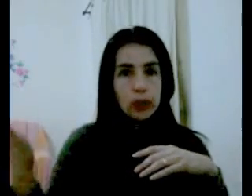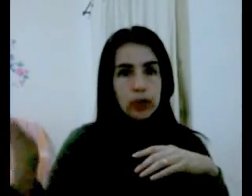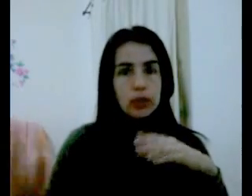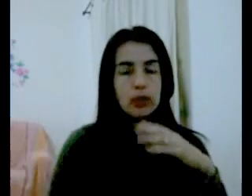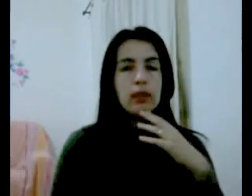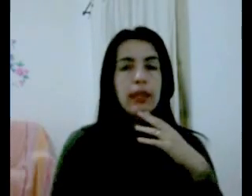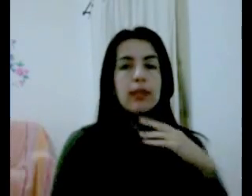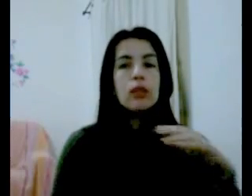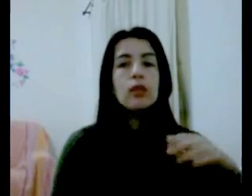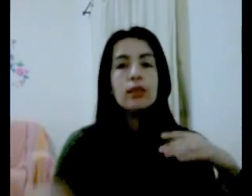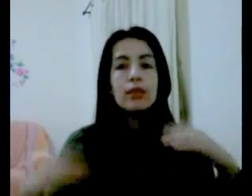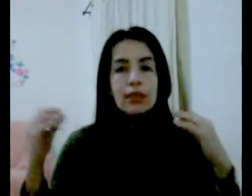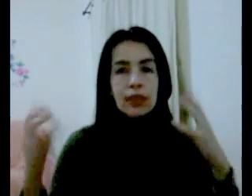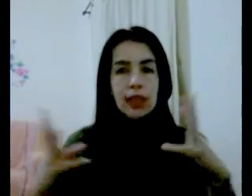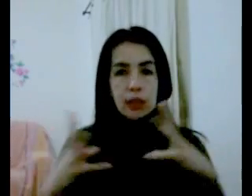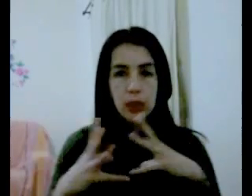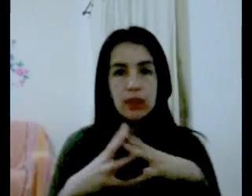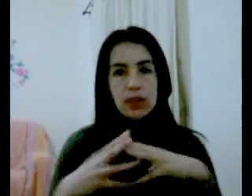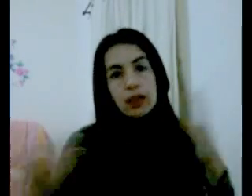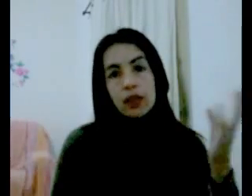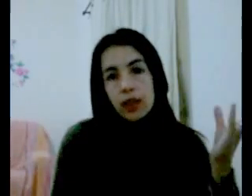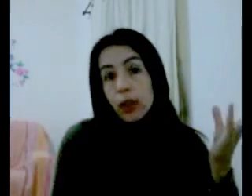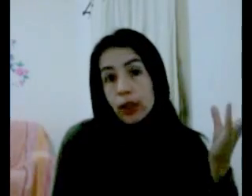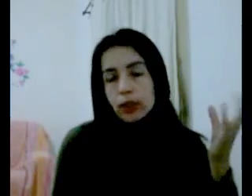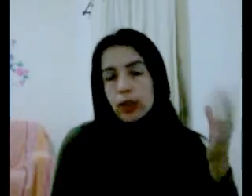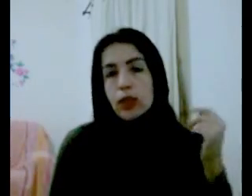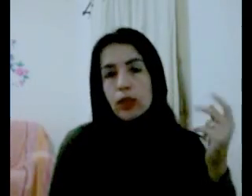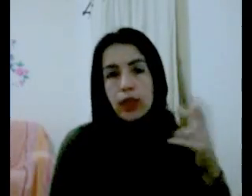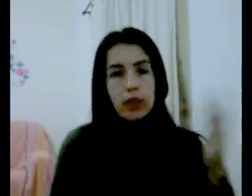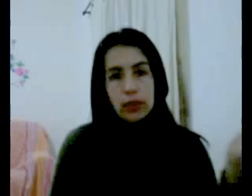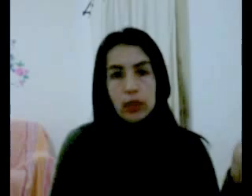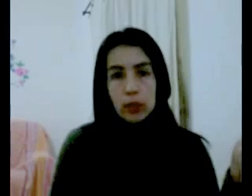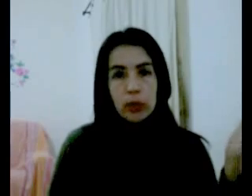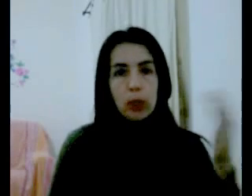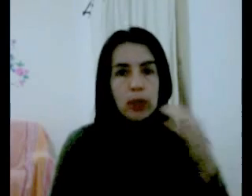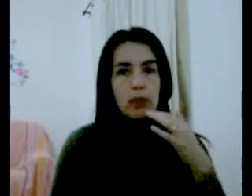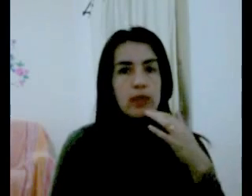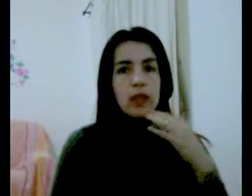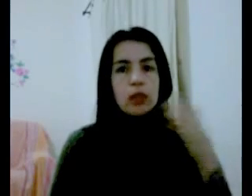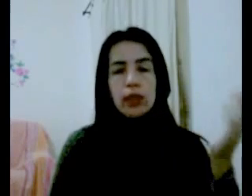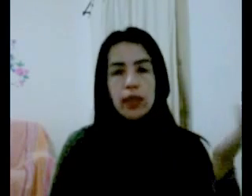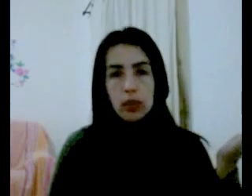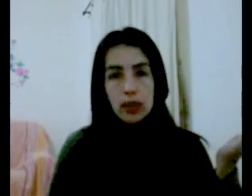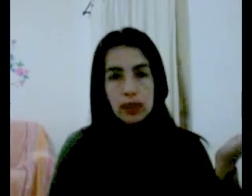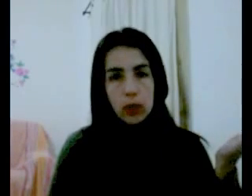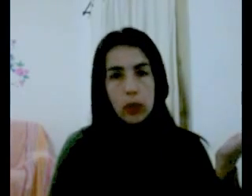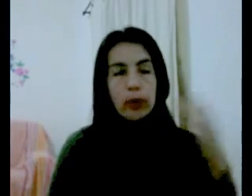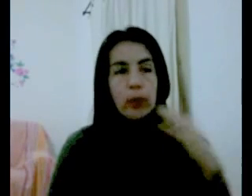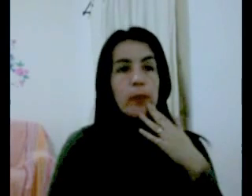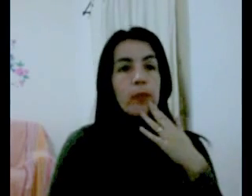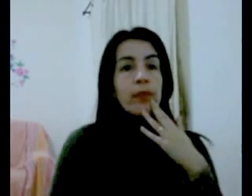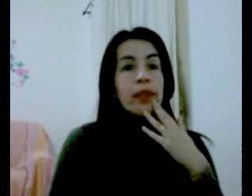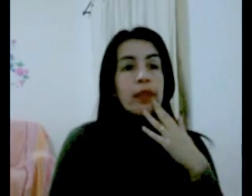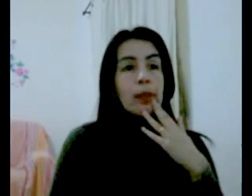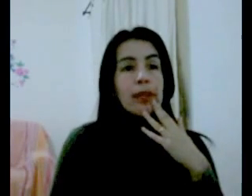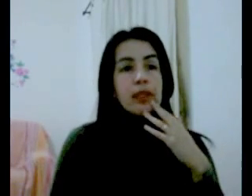e agosto. É aí que eu vou ter a resposta, eu acho, definitiva, né, dos meus problemas aí, do que está acontecendo comigo.